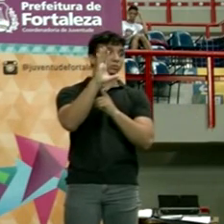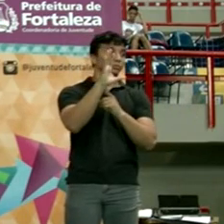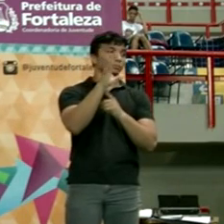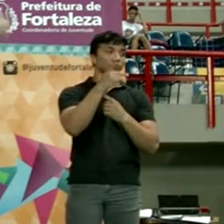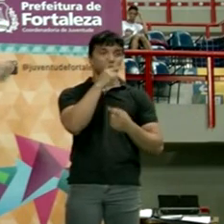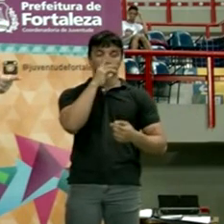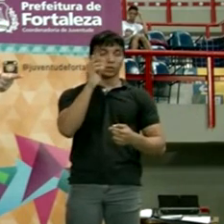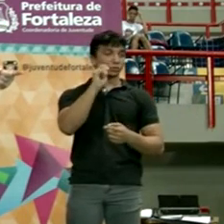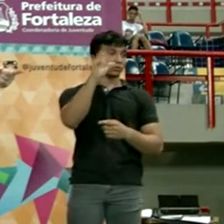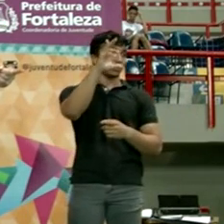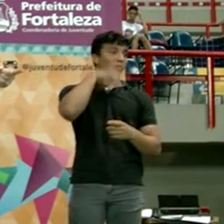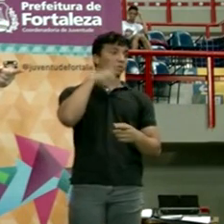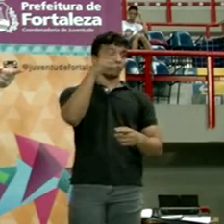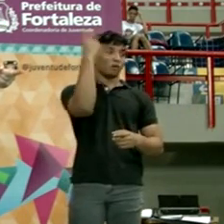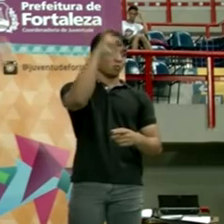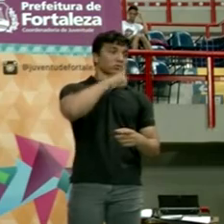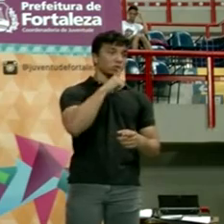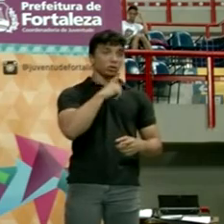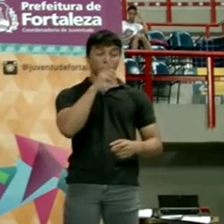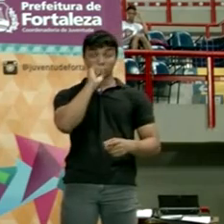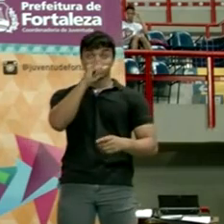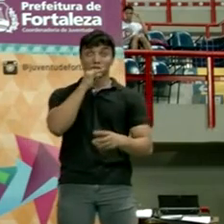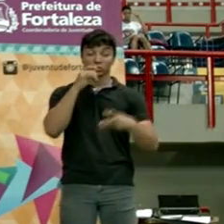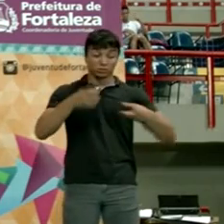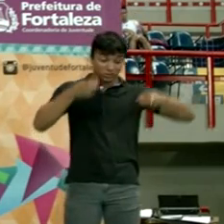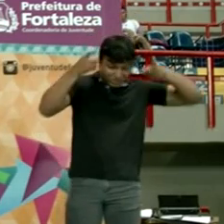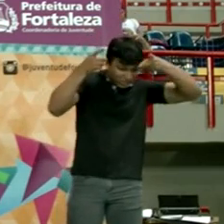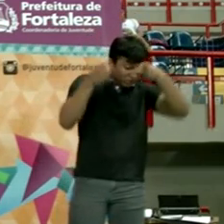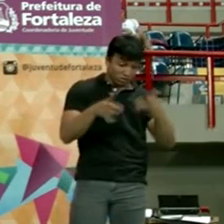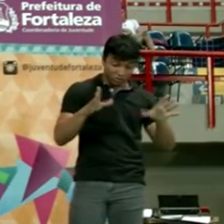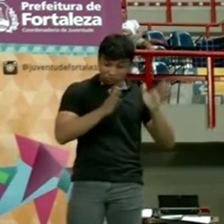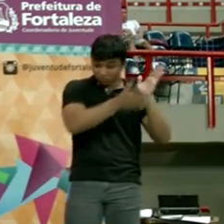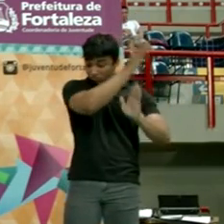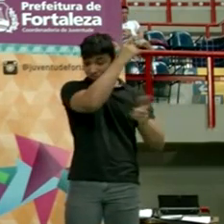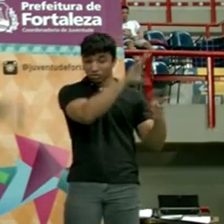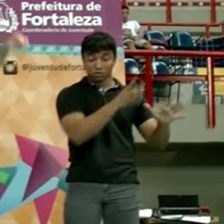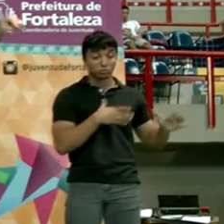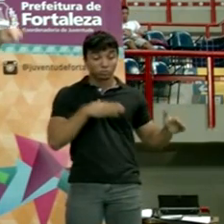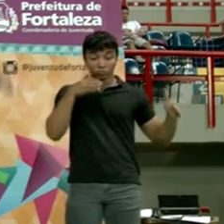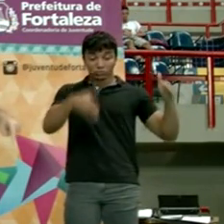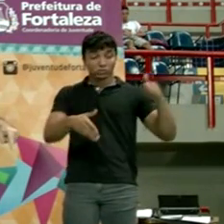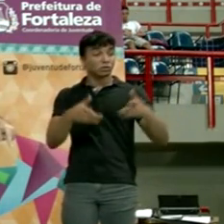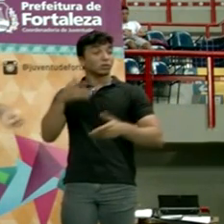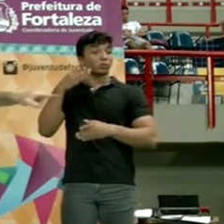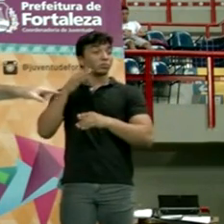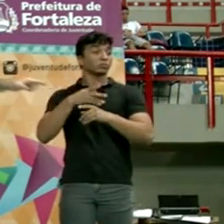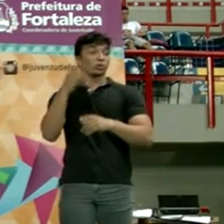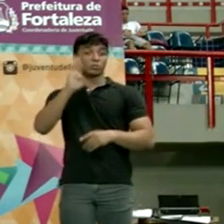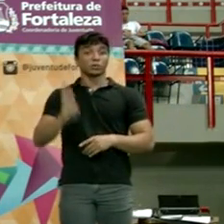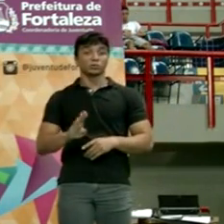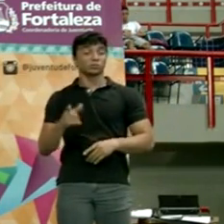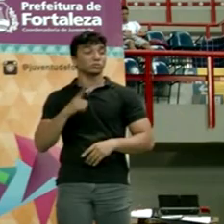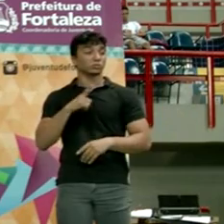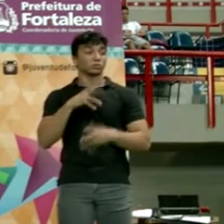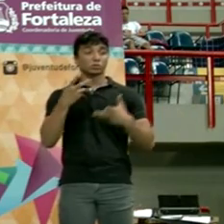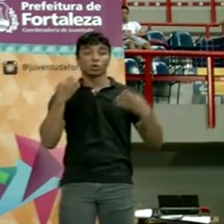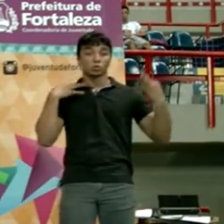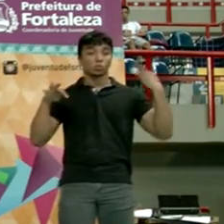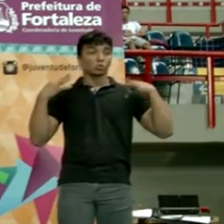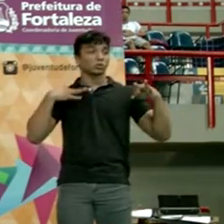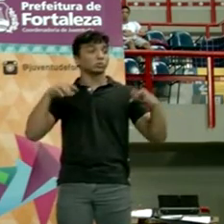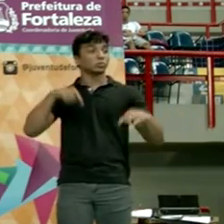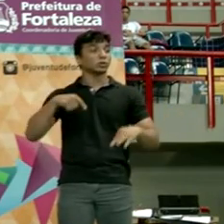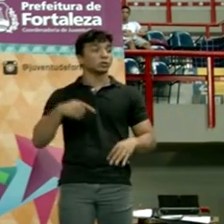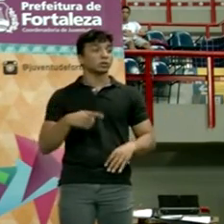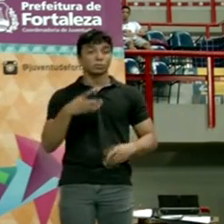reais, está muito valorizado, se eu desisto de viajar lá fora, eu vou ter que viajar onde? No Brasil. Vou fazer o